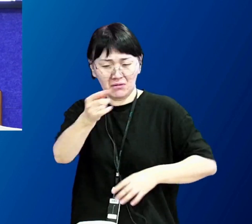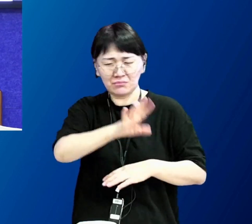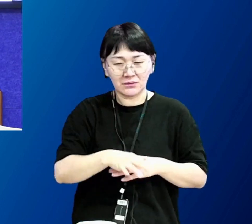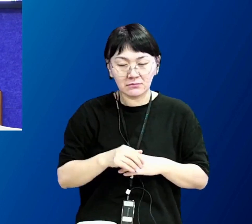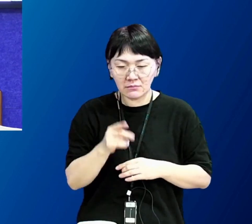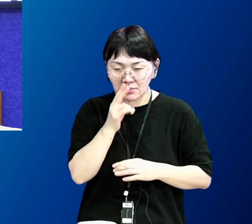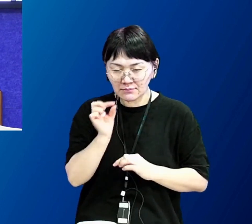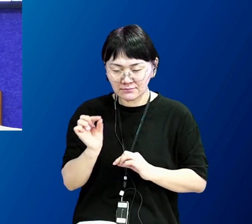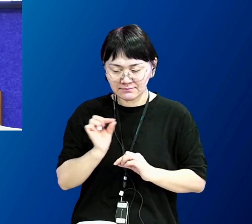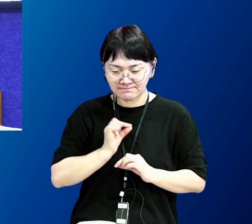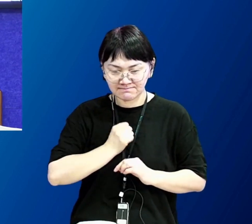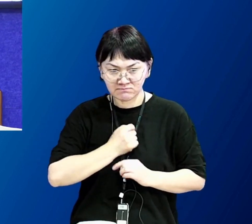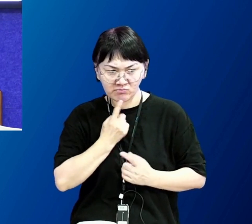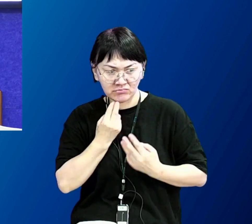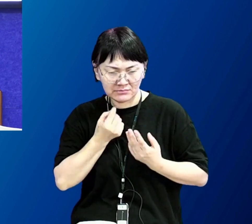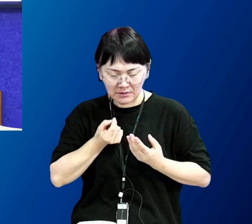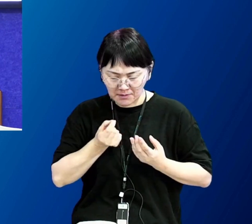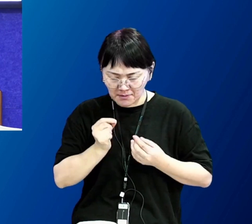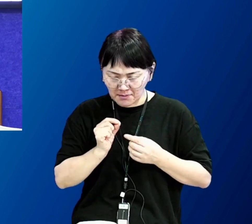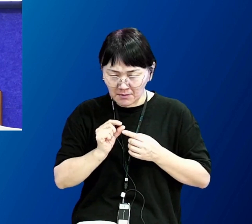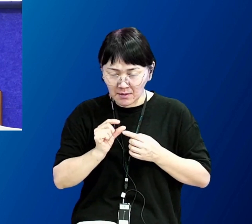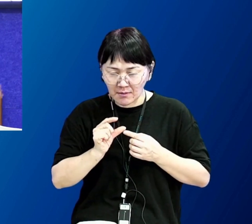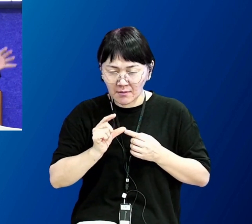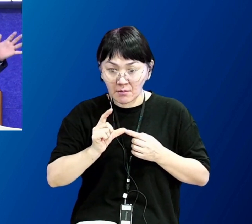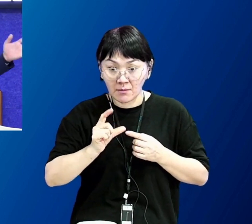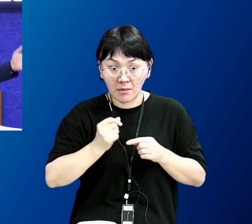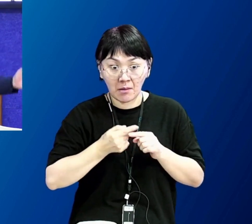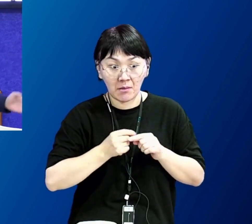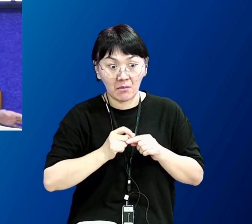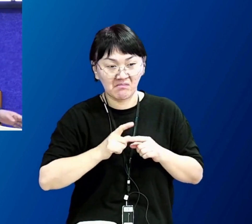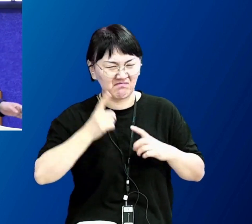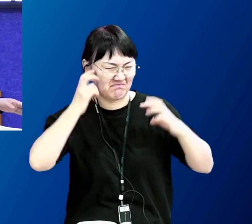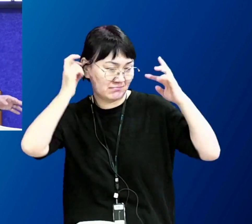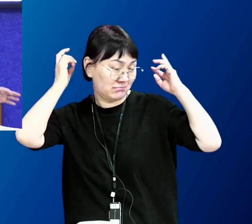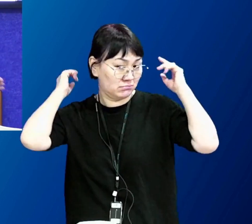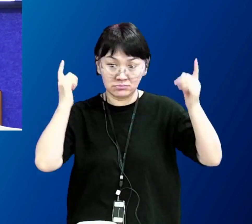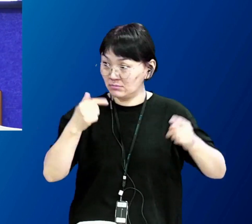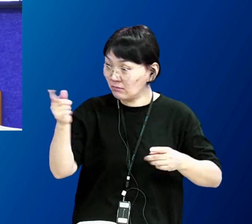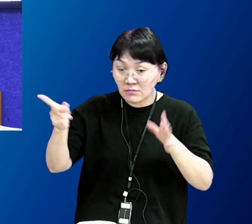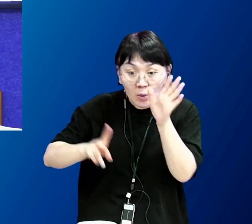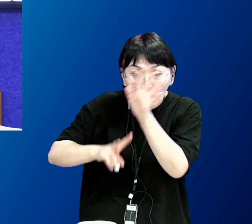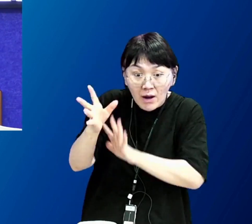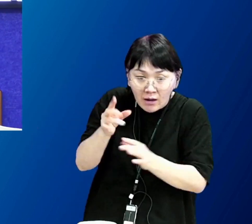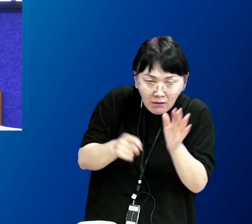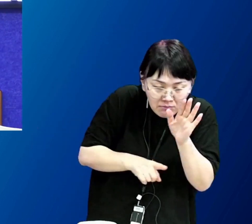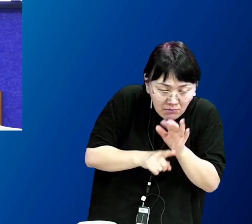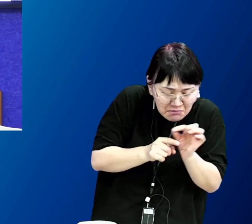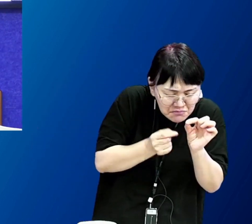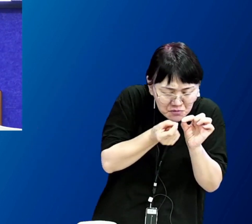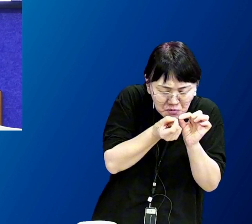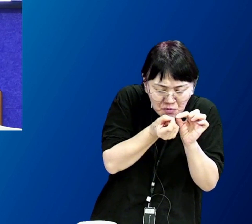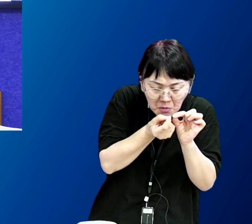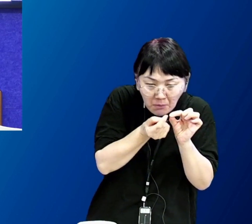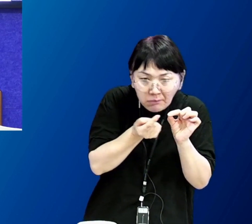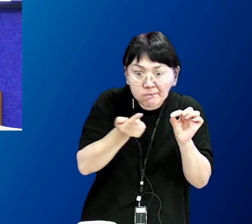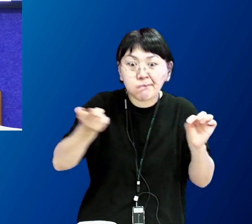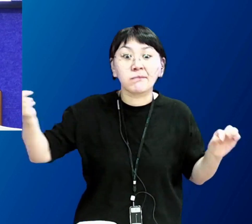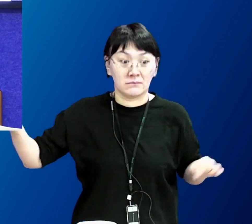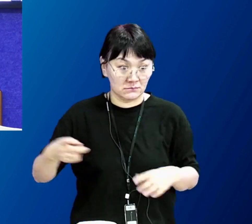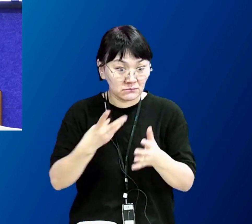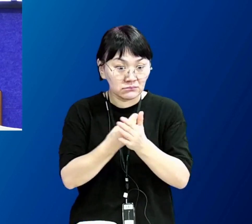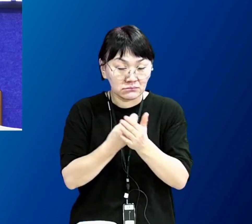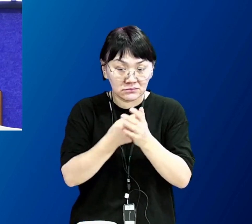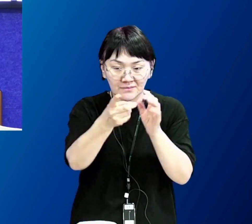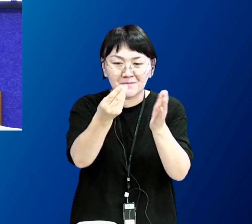вэ? Энэ нь явган явсаар бүр том болж эхэлдэг байж байгаа. Та бүхэн өвөл цас